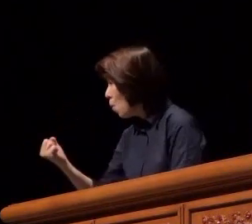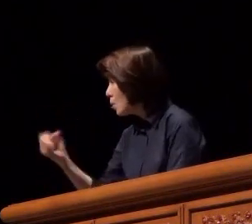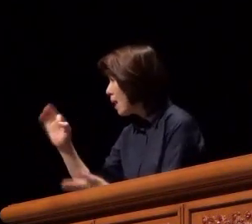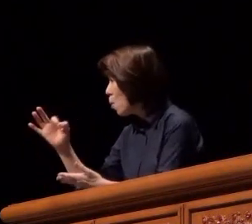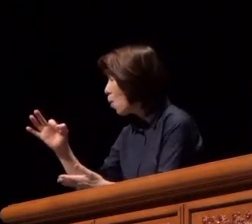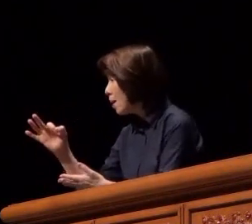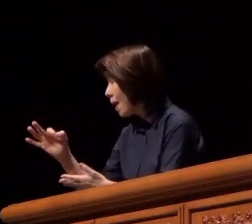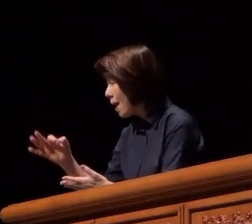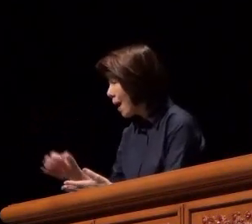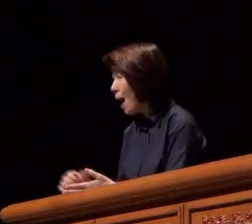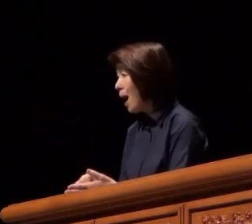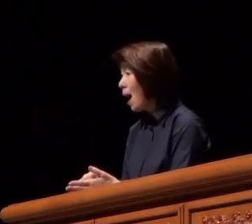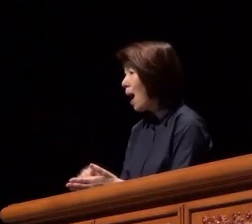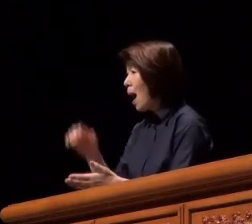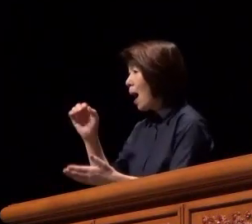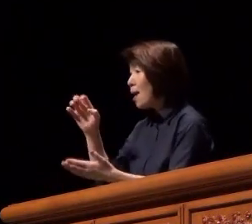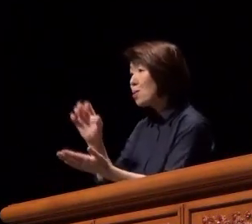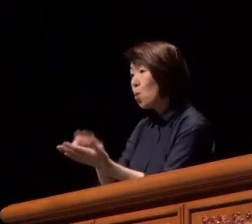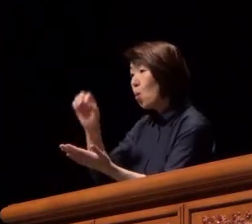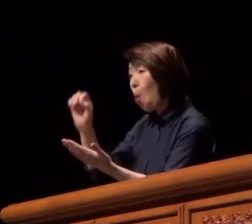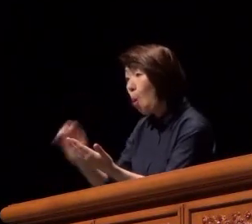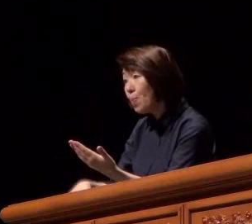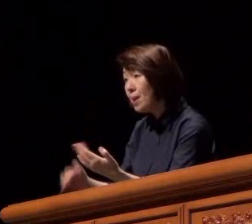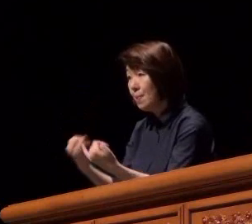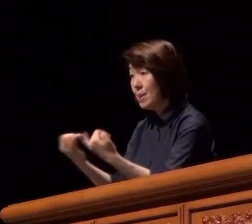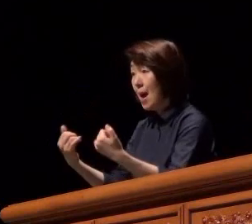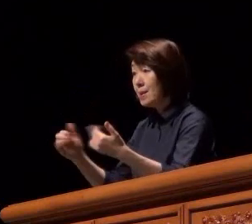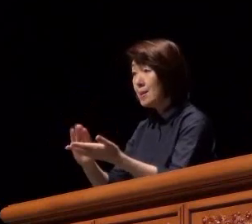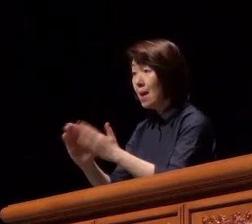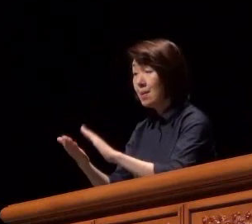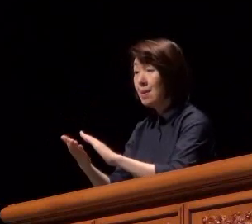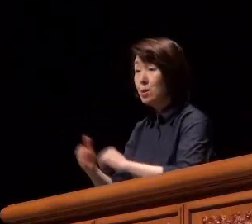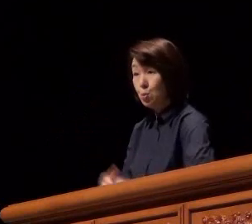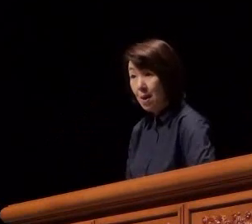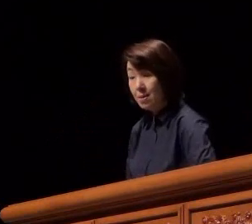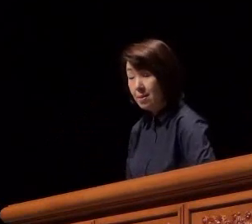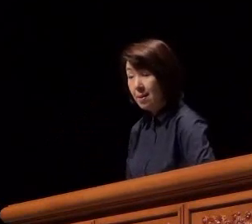が紙切れになってしまって、あの生活に途方に、